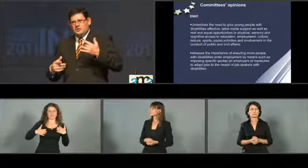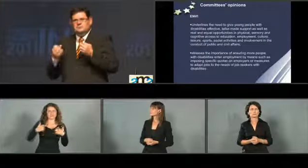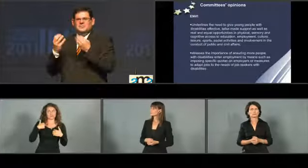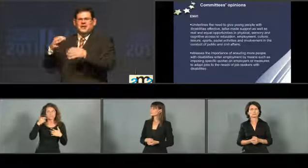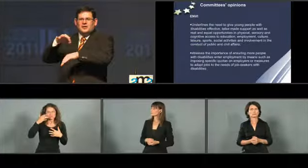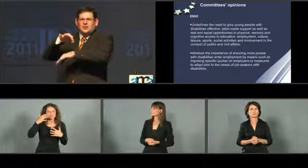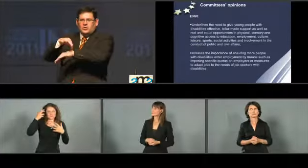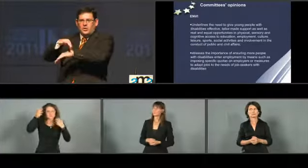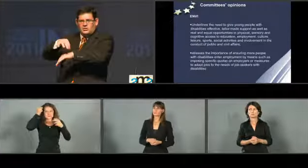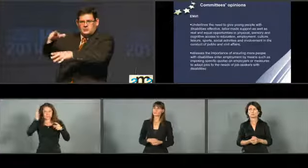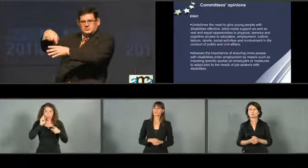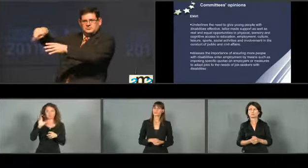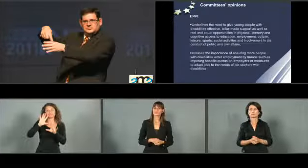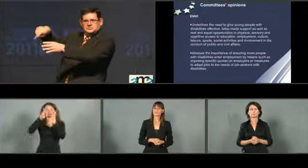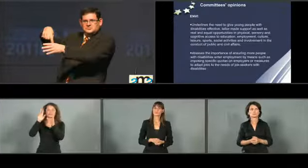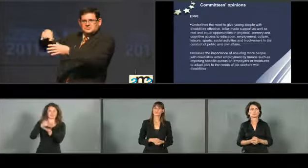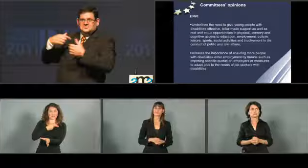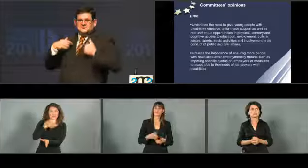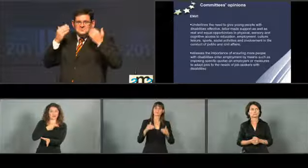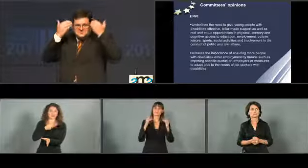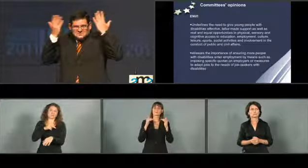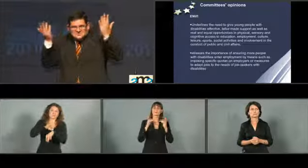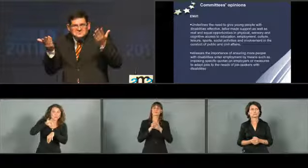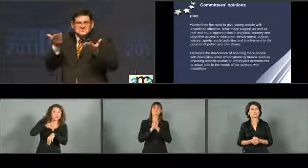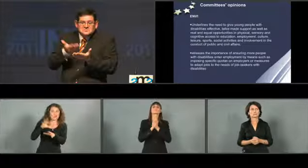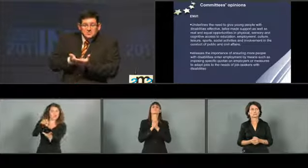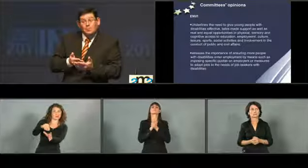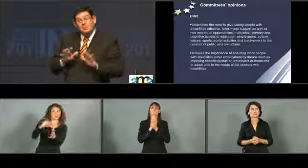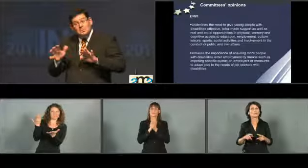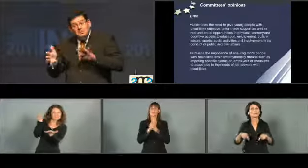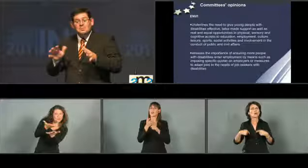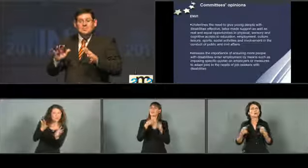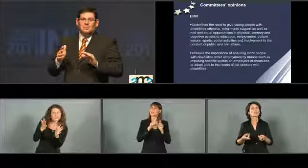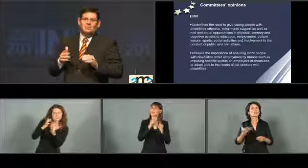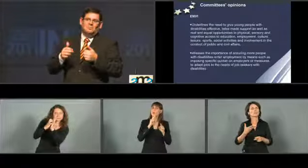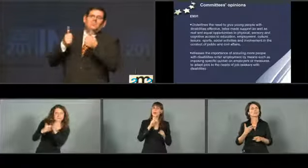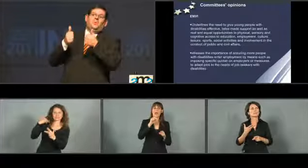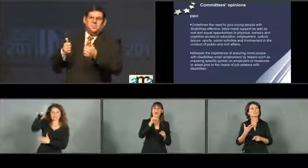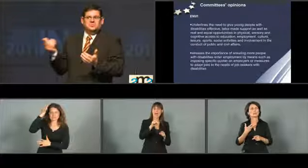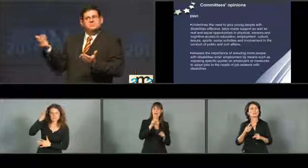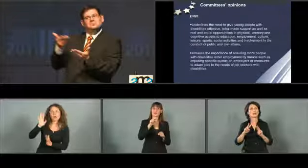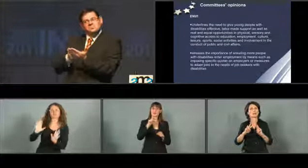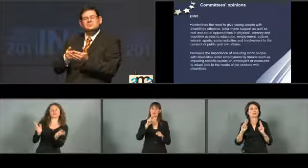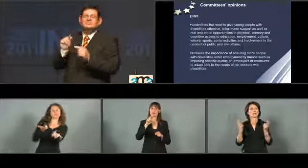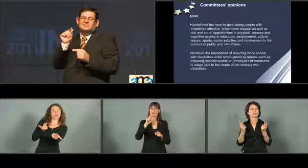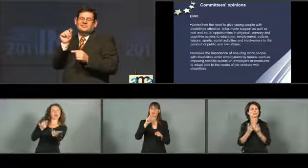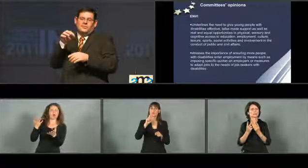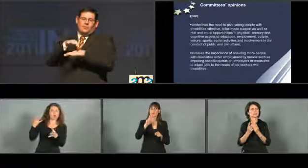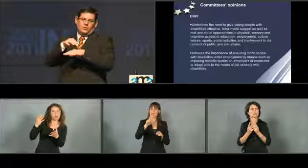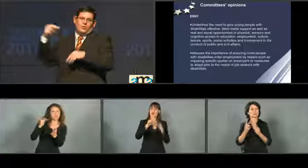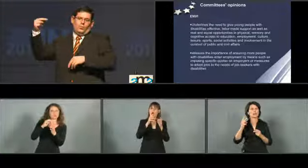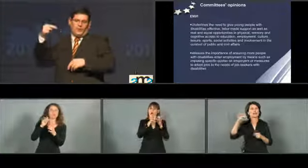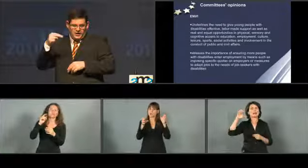On parle aussi de l'ENVI, l'environnement, santé publique et sécurité alimentaire, hein, qui souligne la nécessité